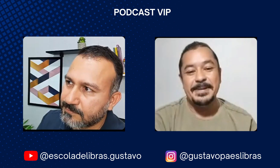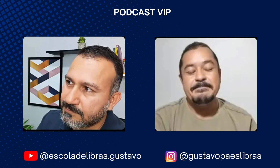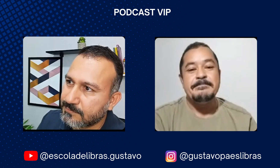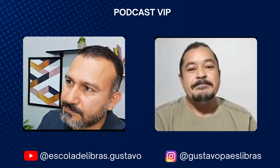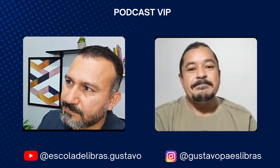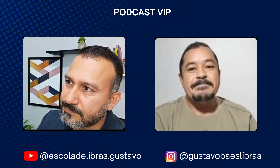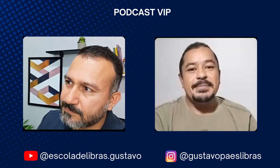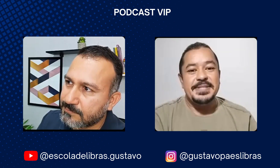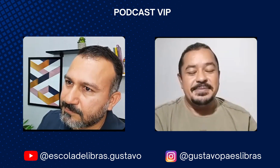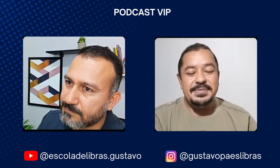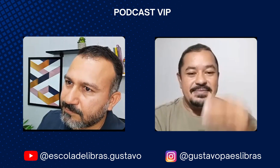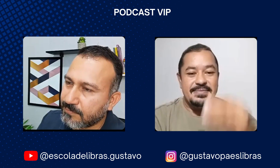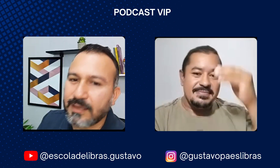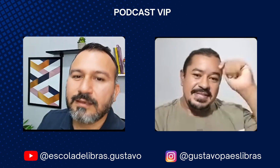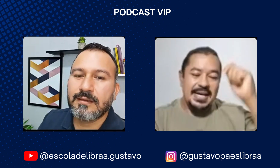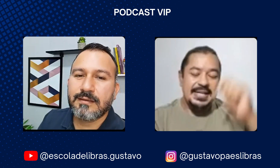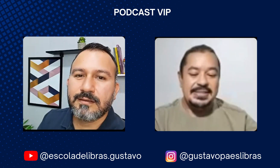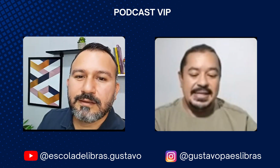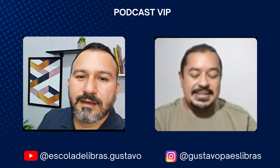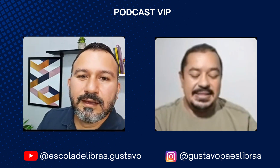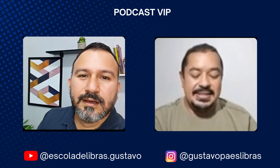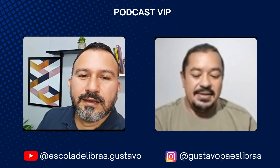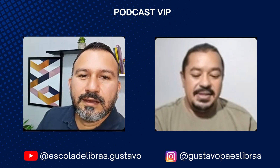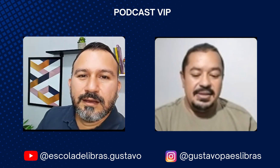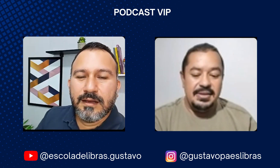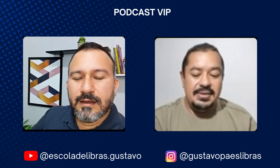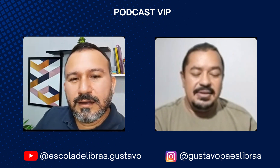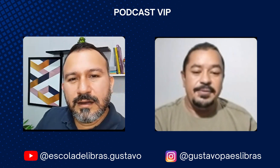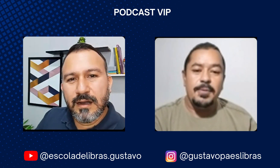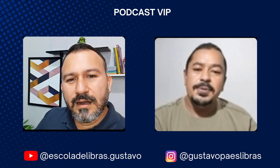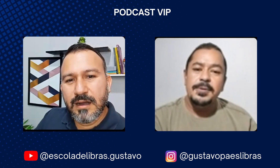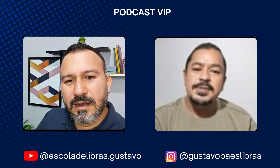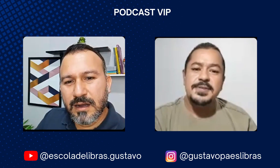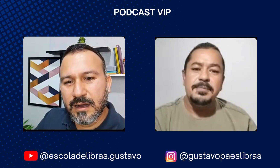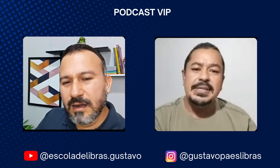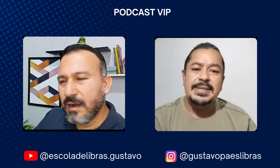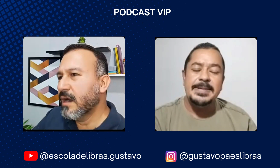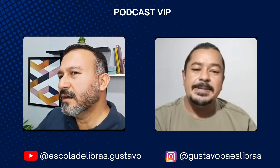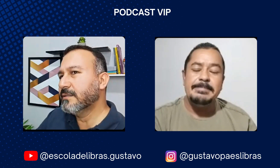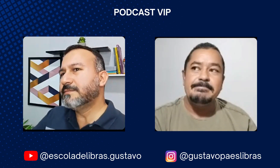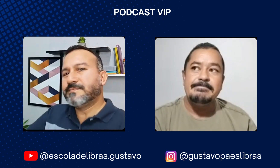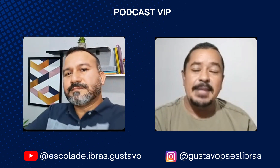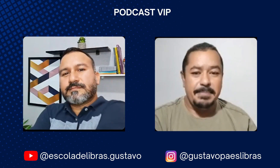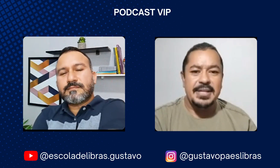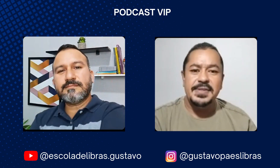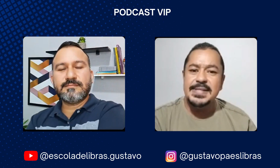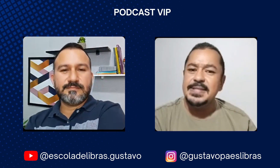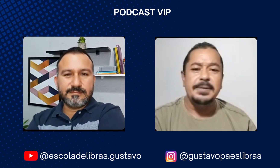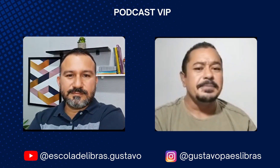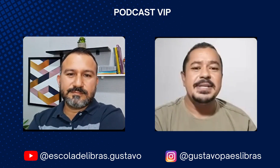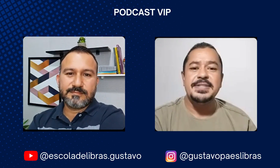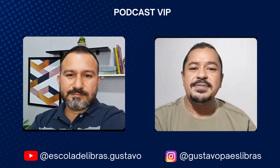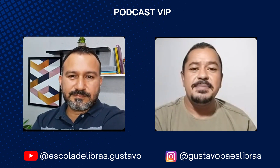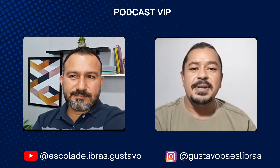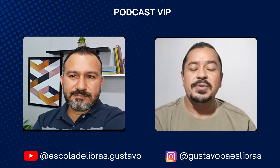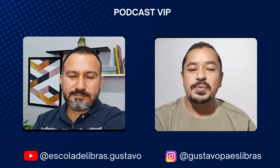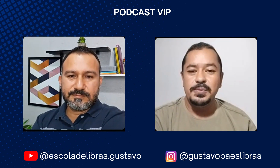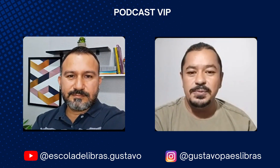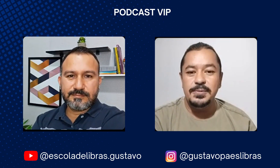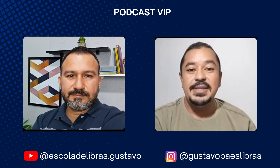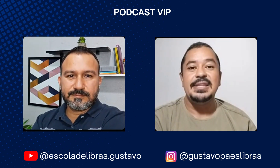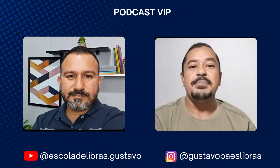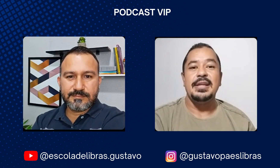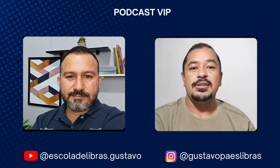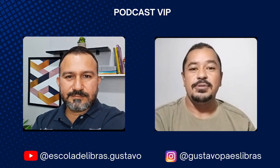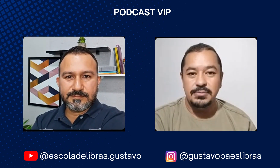pergunta do medo, né? Preciso tirar essa chave e foi quando eu descobri que na prática eu falei assim, não preciso ir